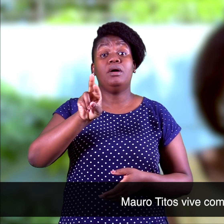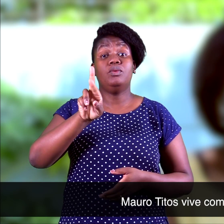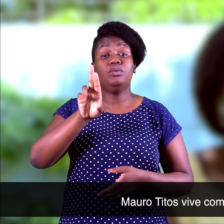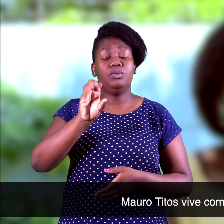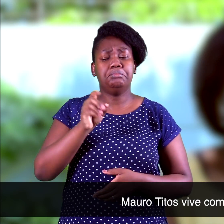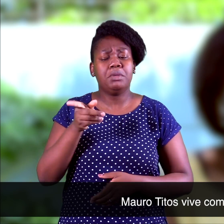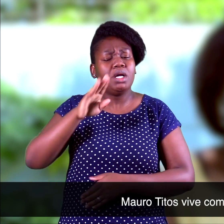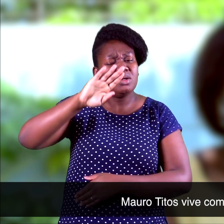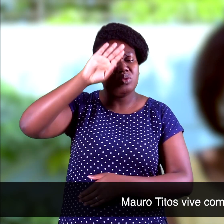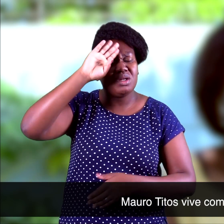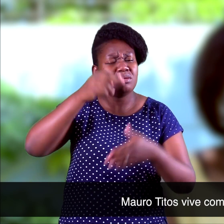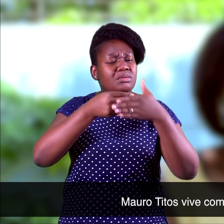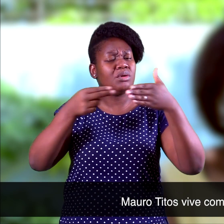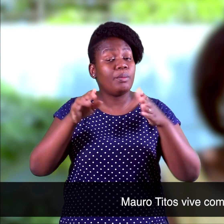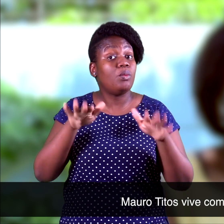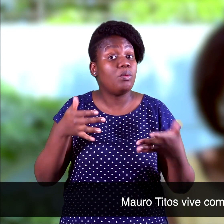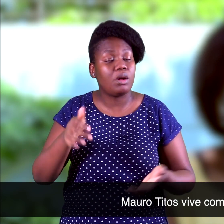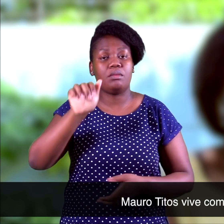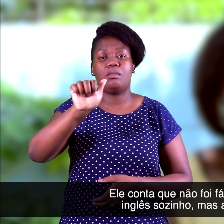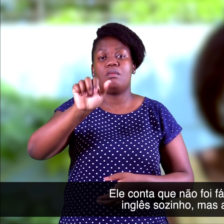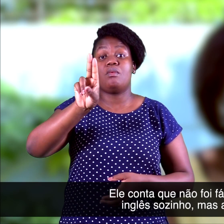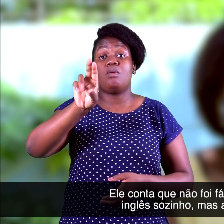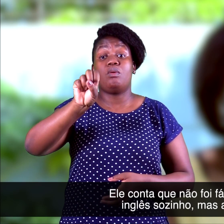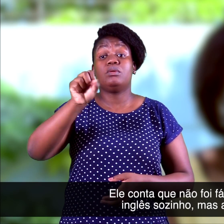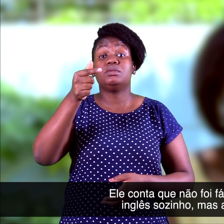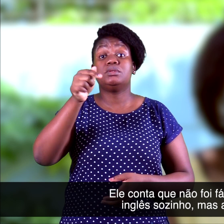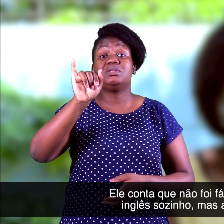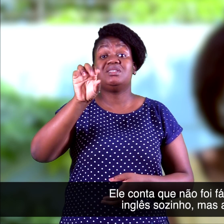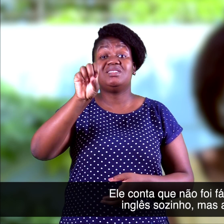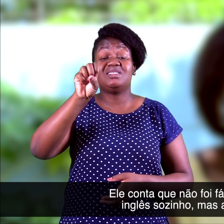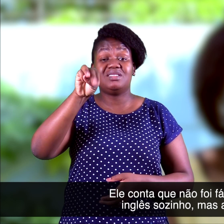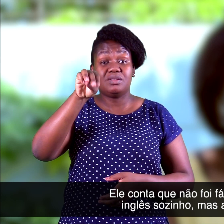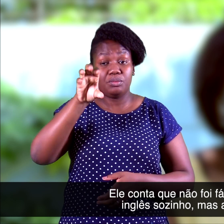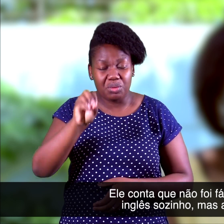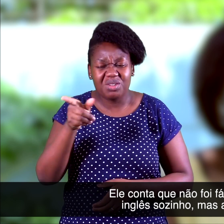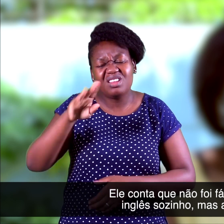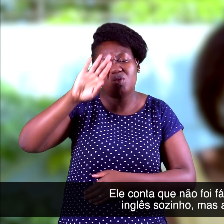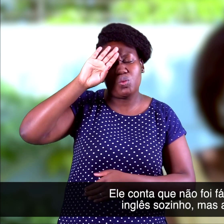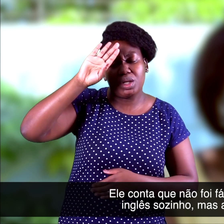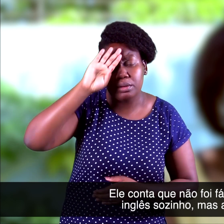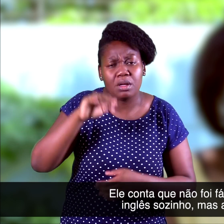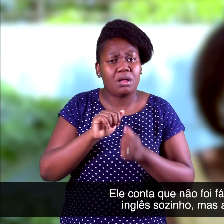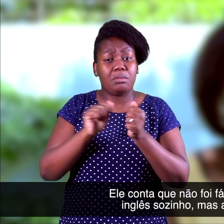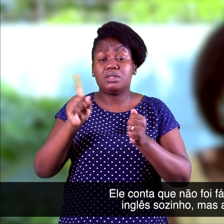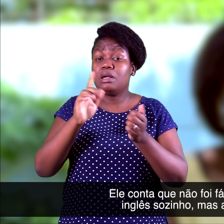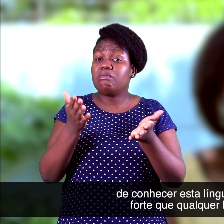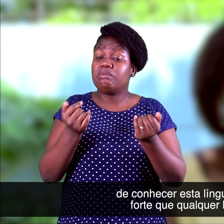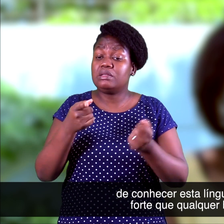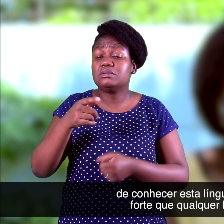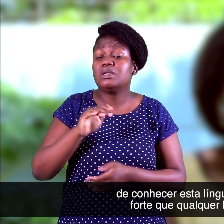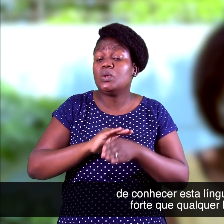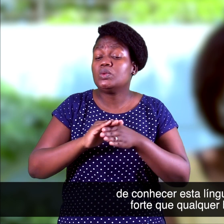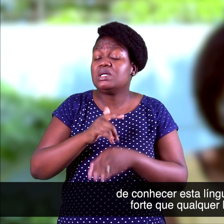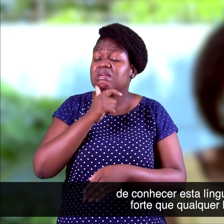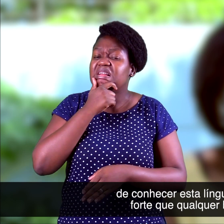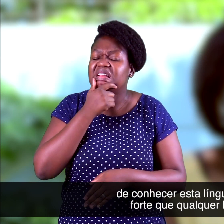Mauro Titus vive com autismo. Ele conta que não foi fácil aprender inglês sozinho, mas a vontade